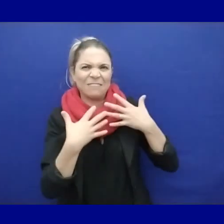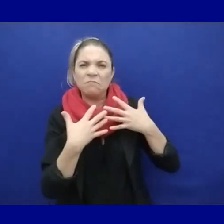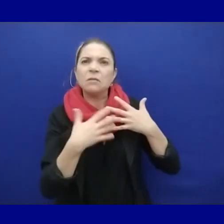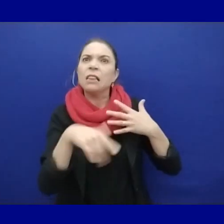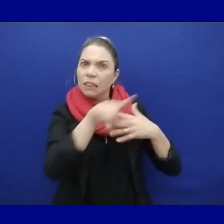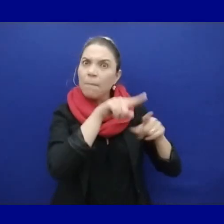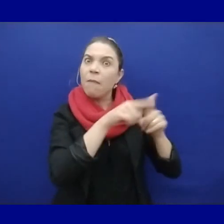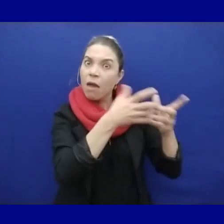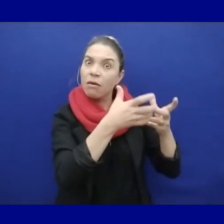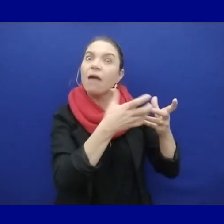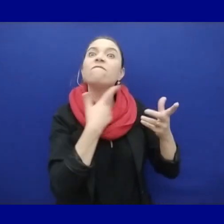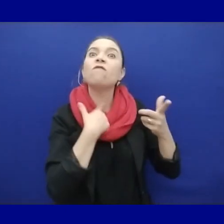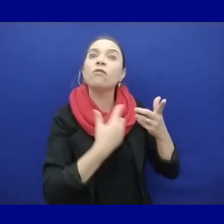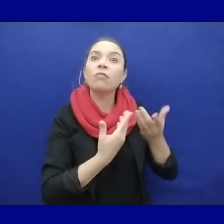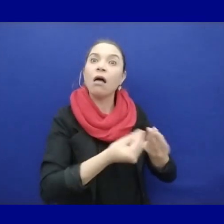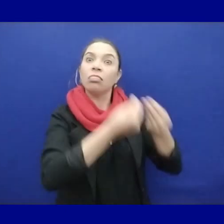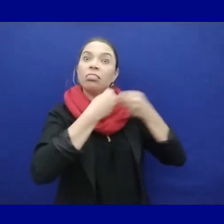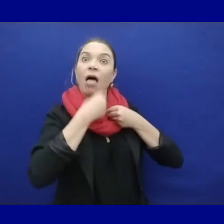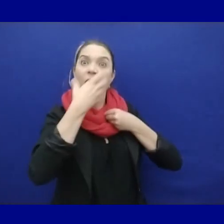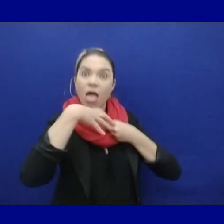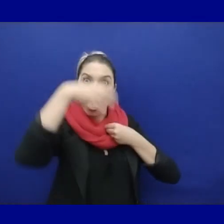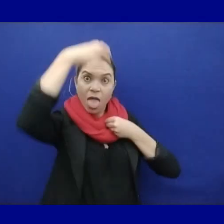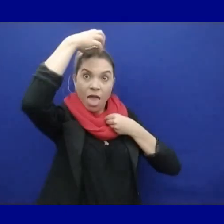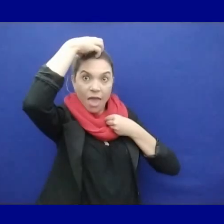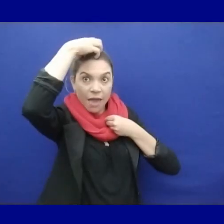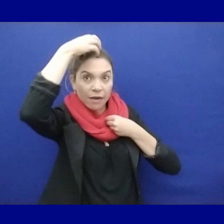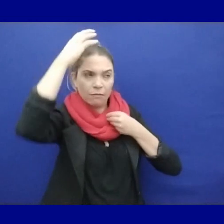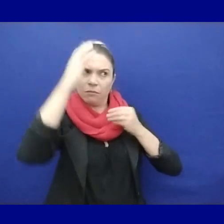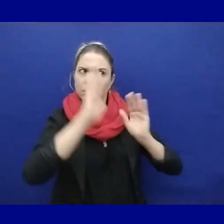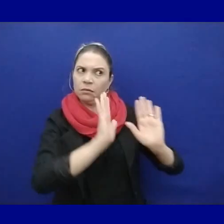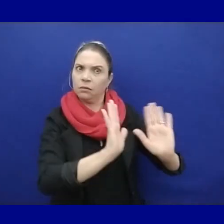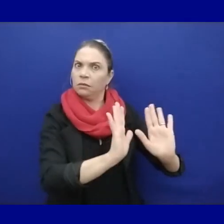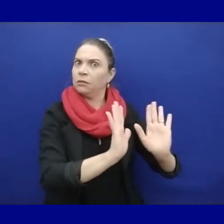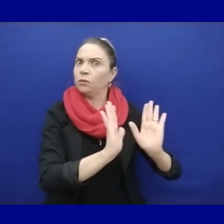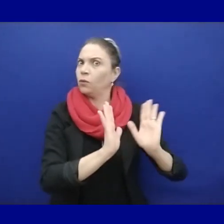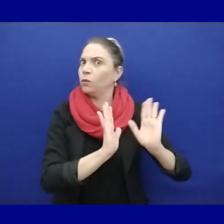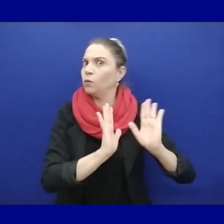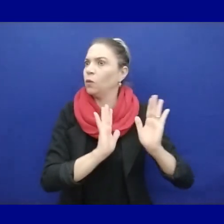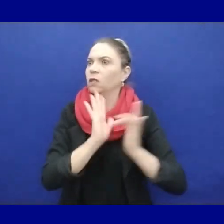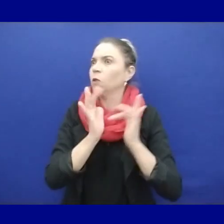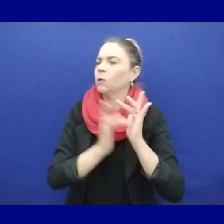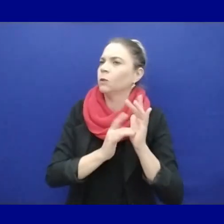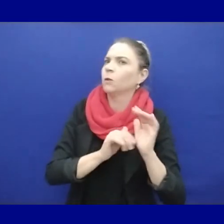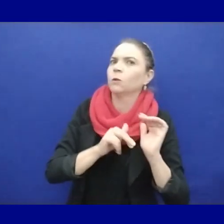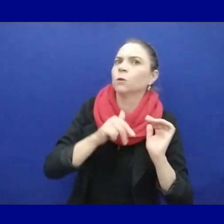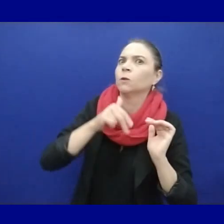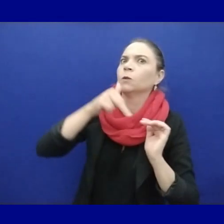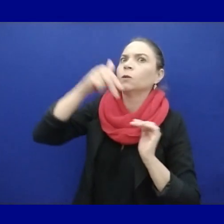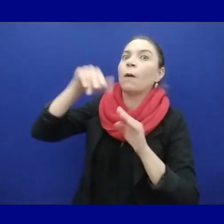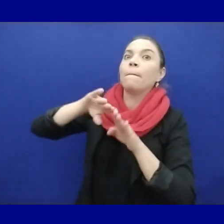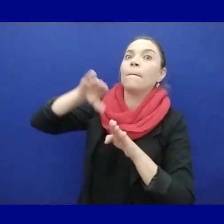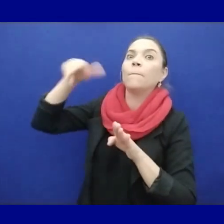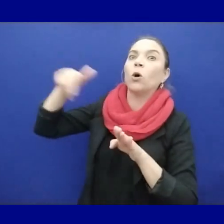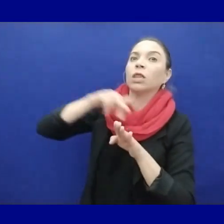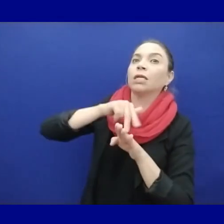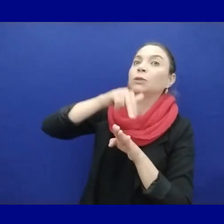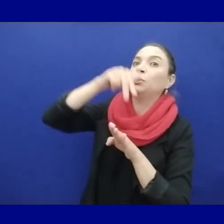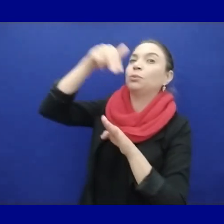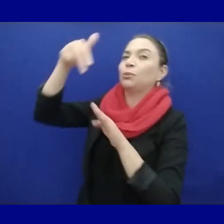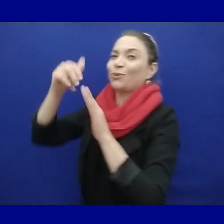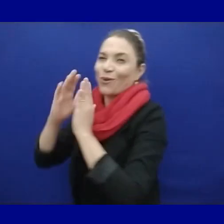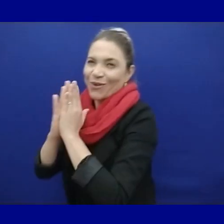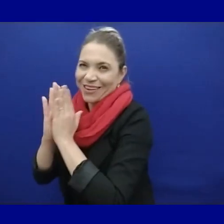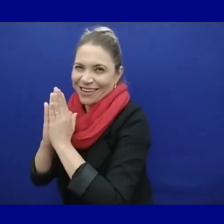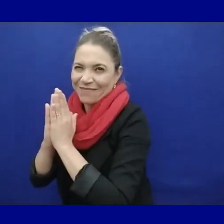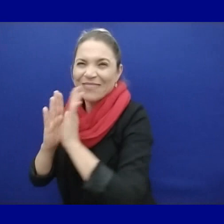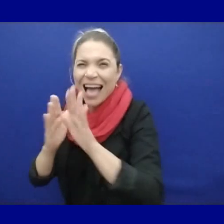rei, retirou-se novamente sozinho para o monte. João relata que depois de ter multiplicado pães e peixes,